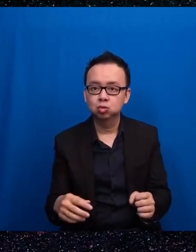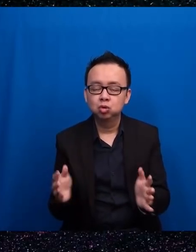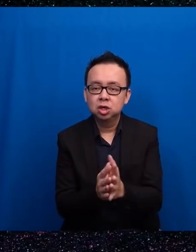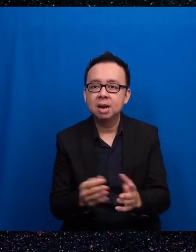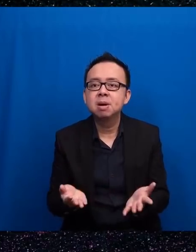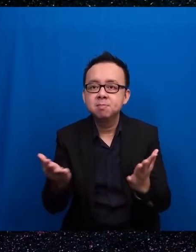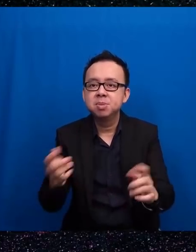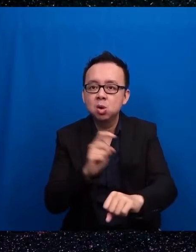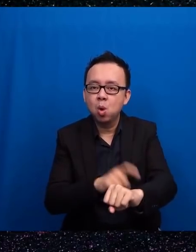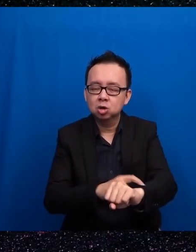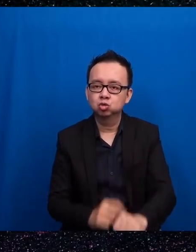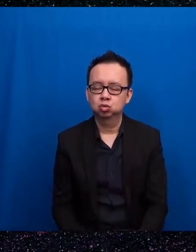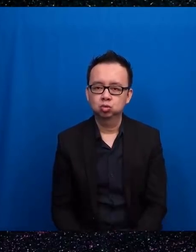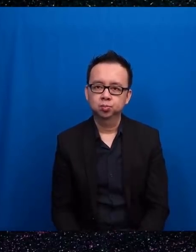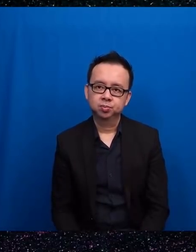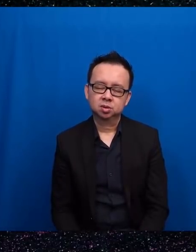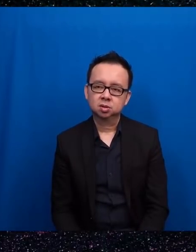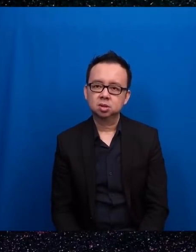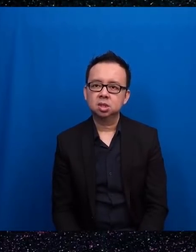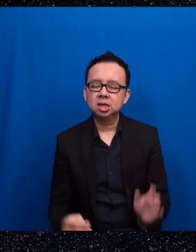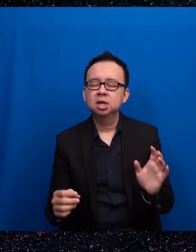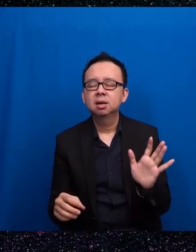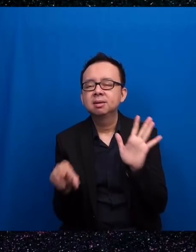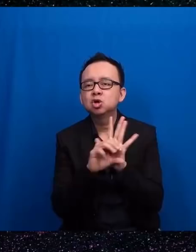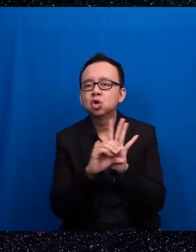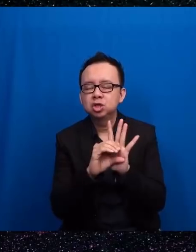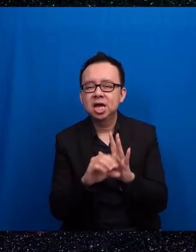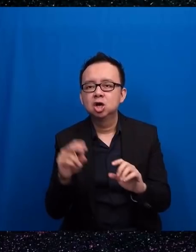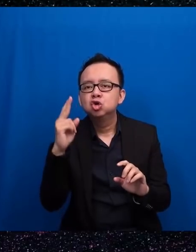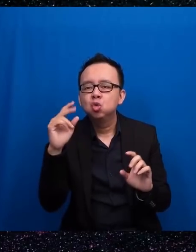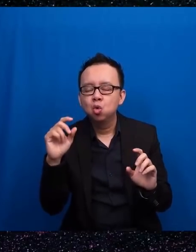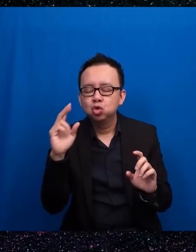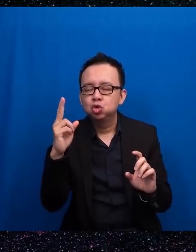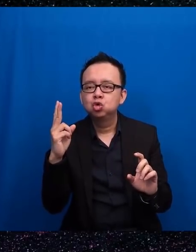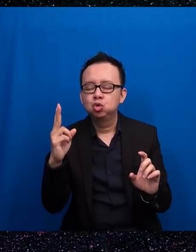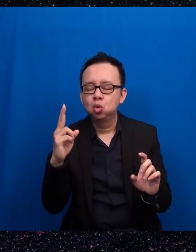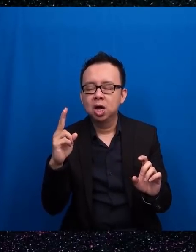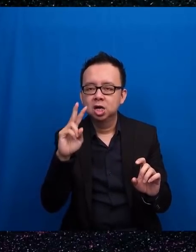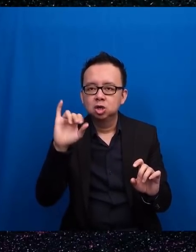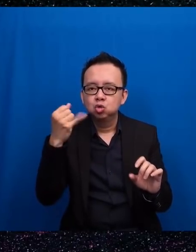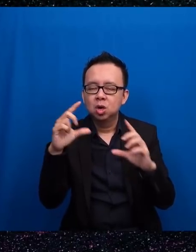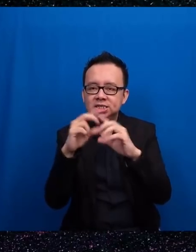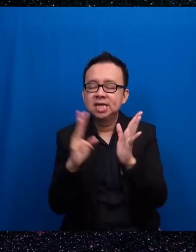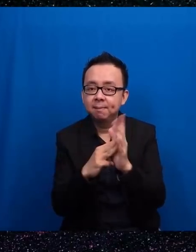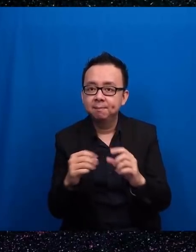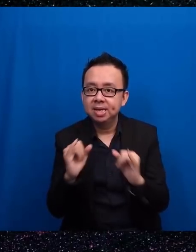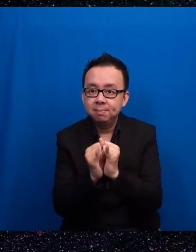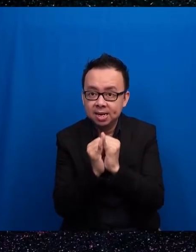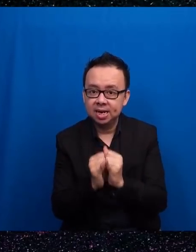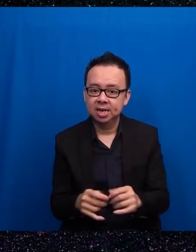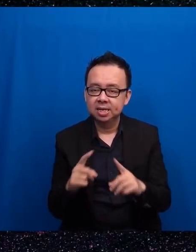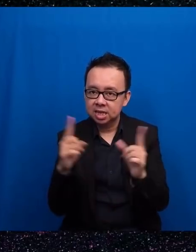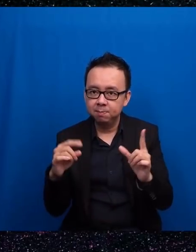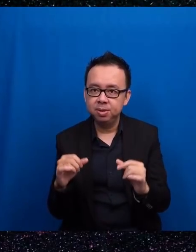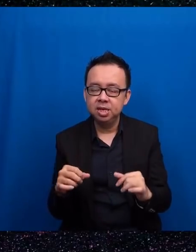waktu. Jadi katakan 2 jam ibadah. Karena Sabat adalah hari yang kudus. Tapi kekudusan itu